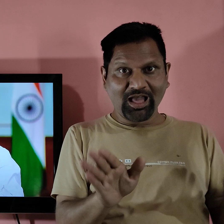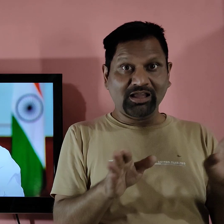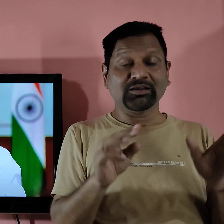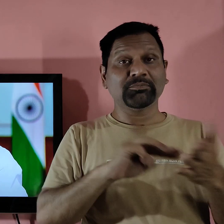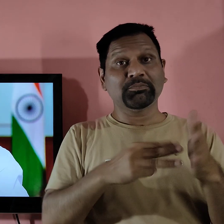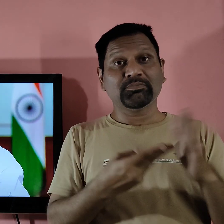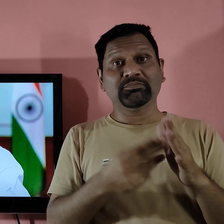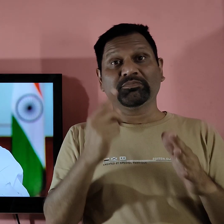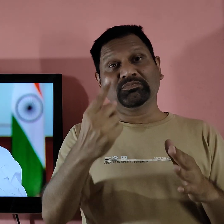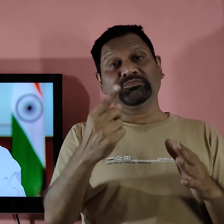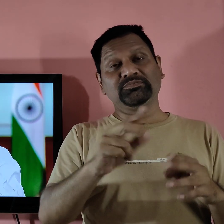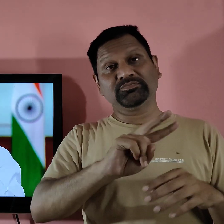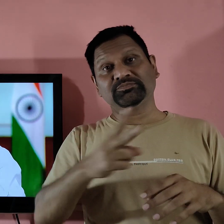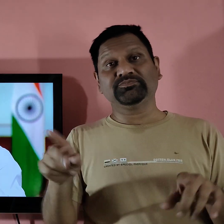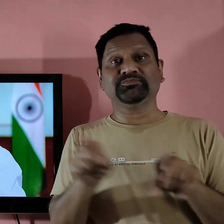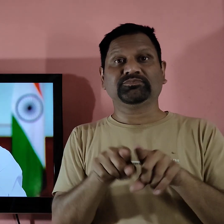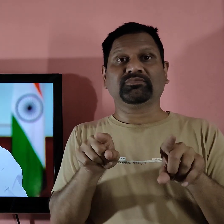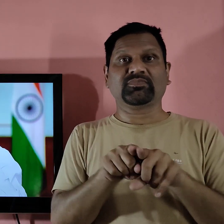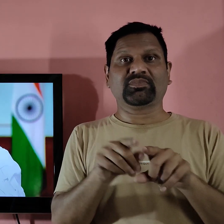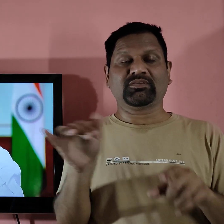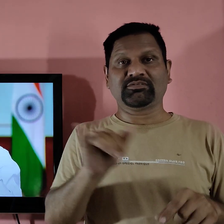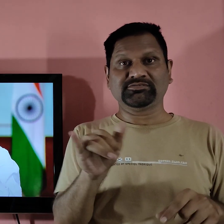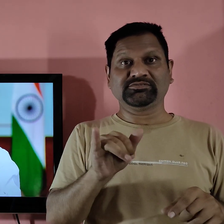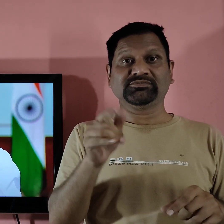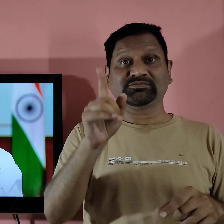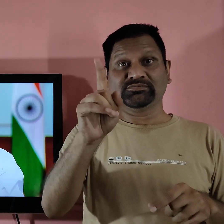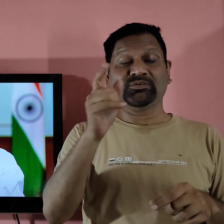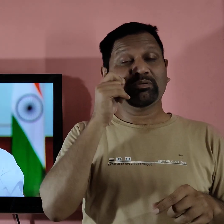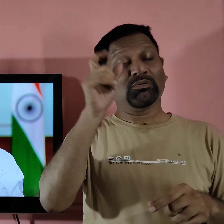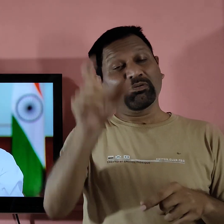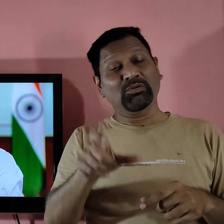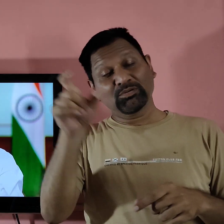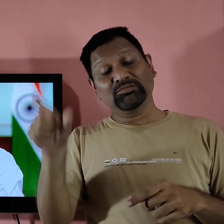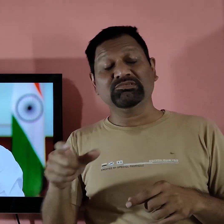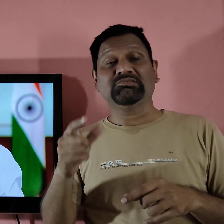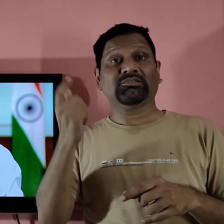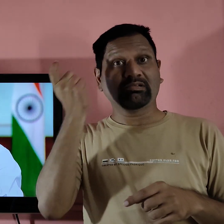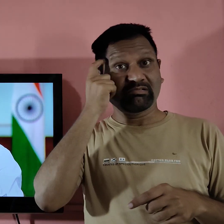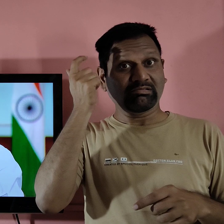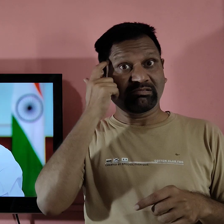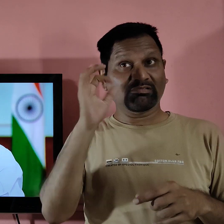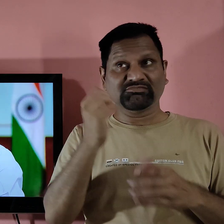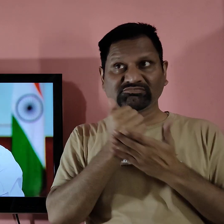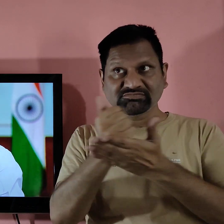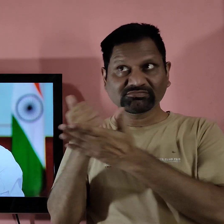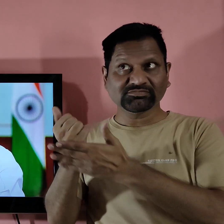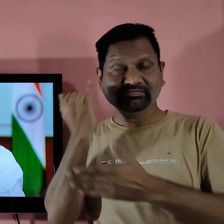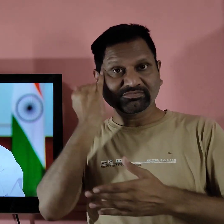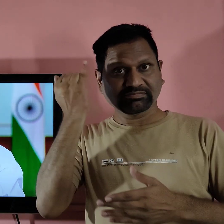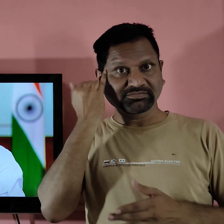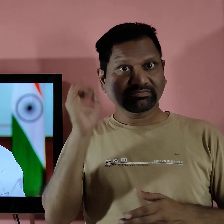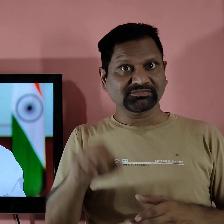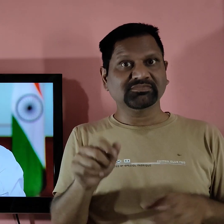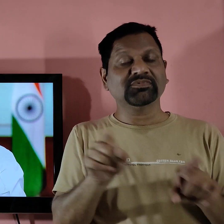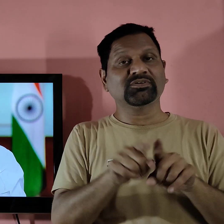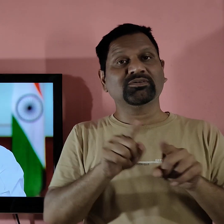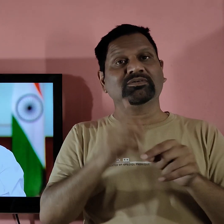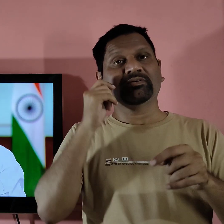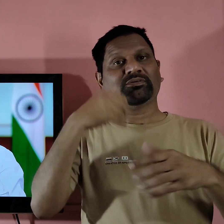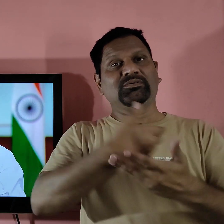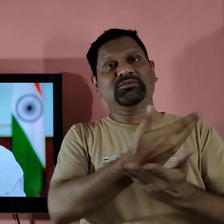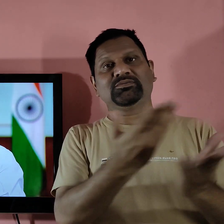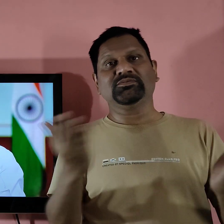हर एक व्यक्ति के खान पान और जरूरत की चिंता हो, या फिर आम लोगों